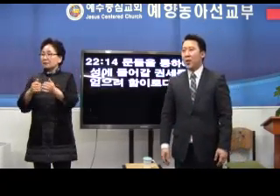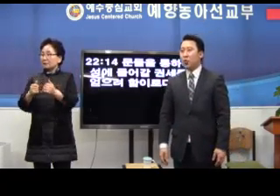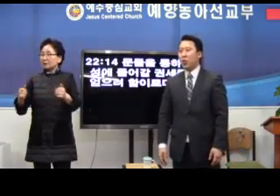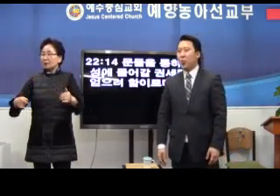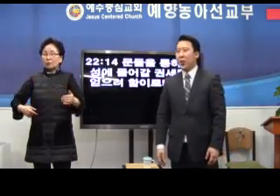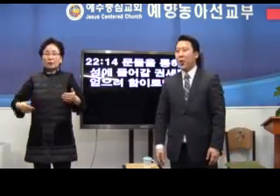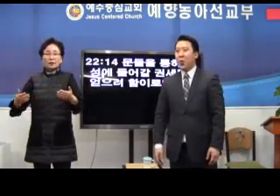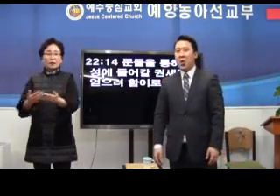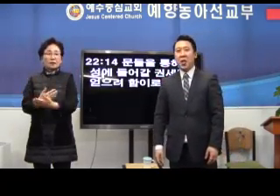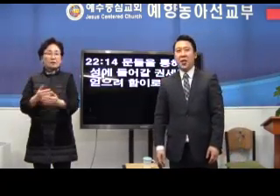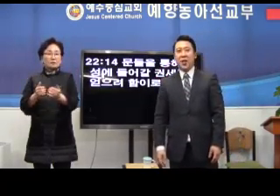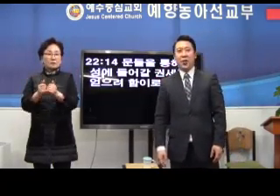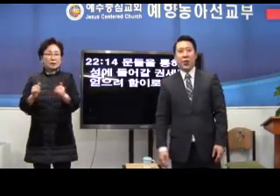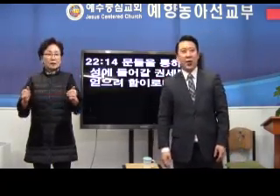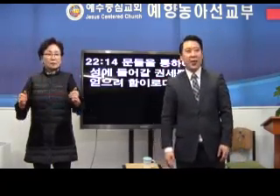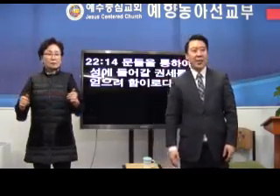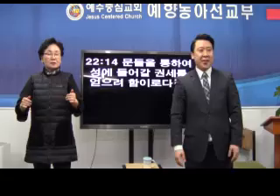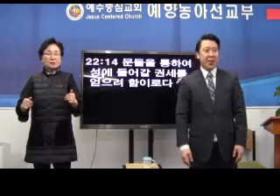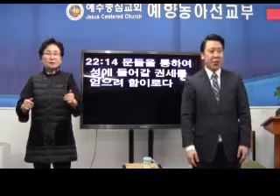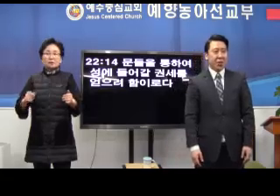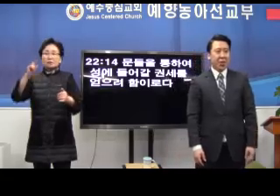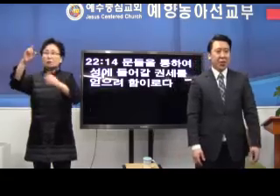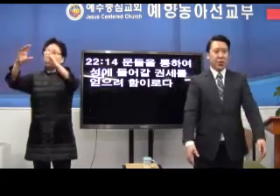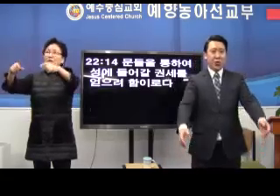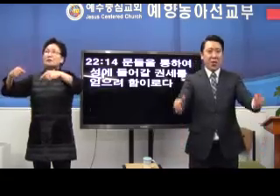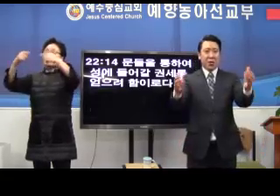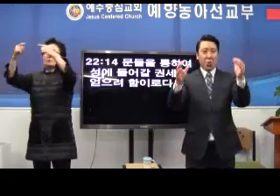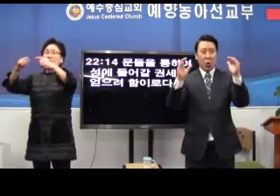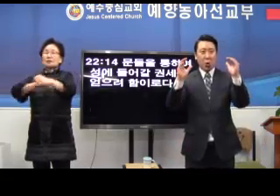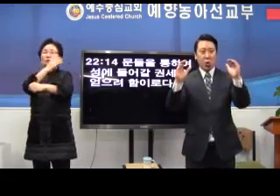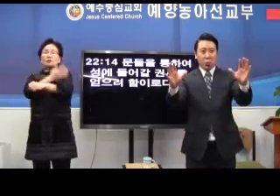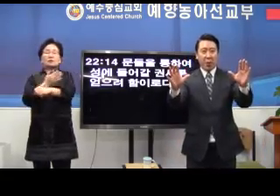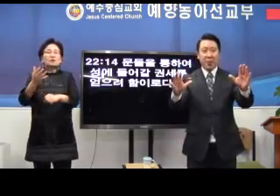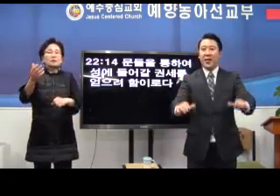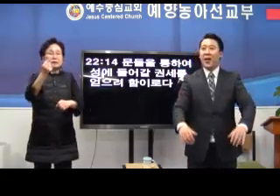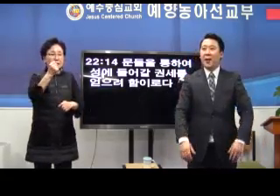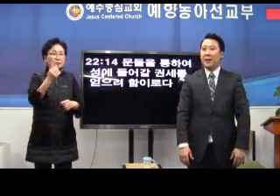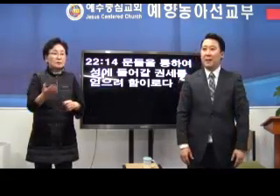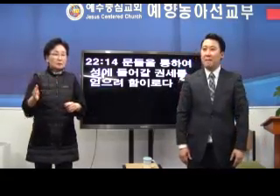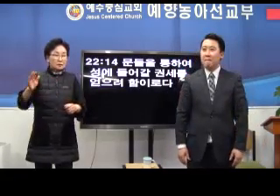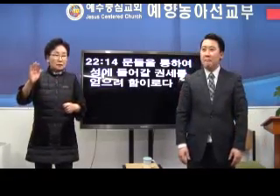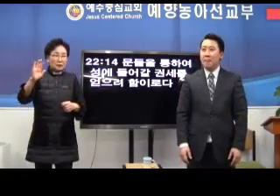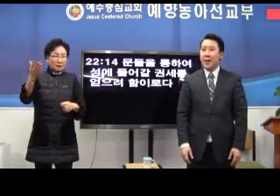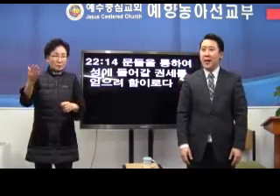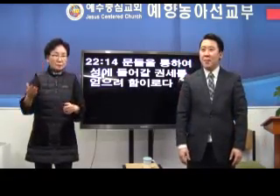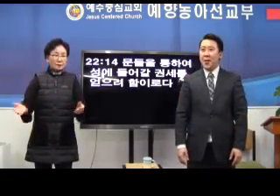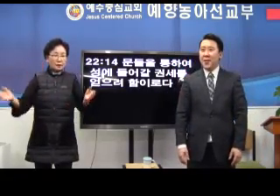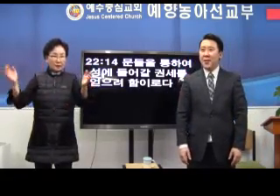예수 이름의 회개에 있다는 걸 깨달으시길 주님의 이름으로 축복합니다. 아멘.